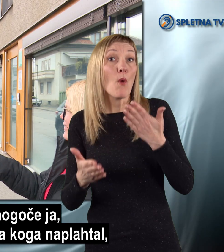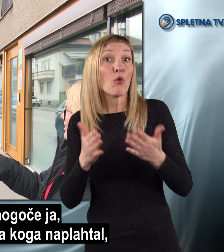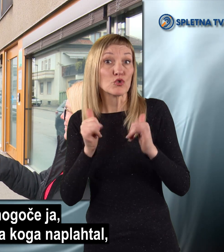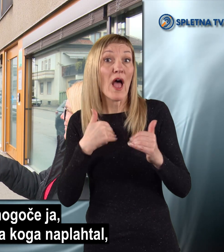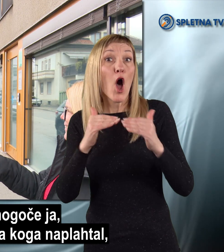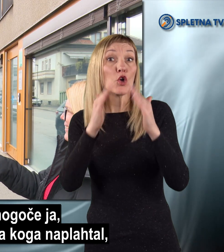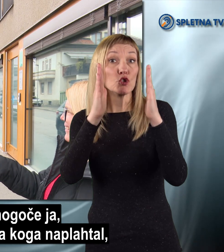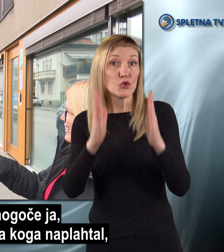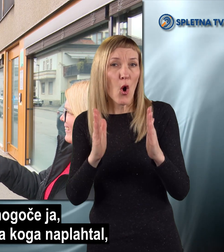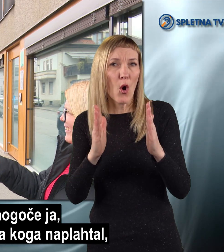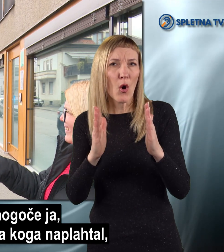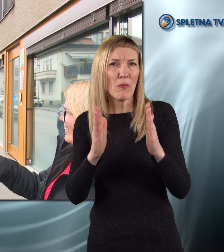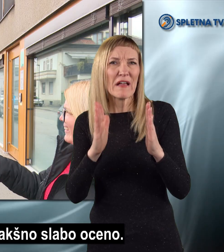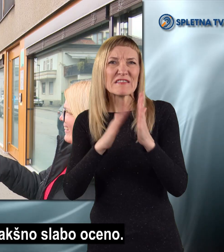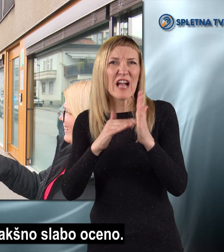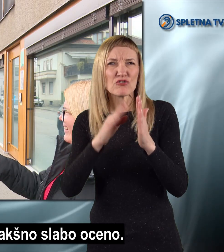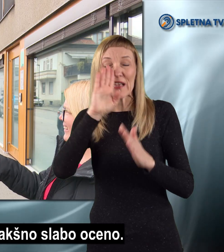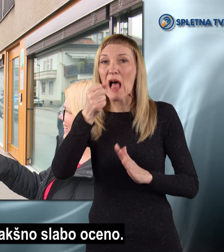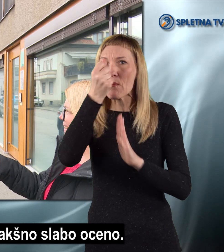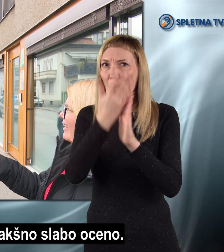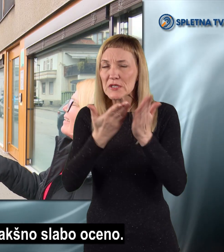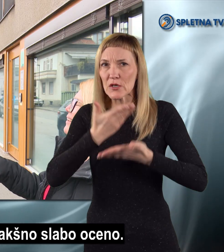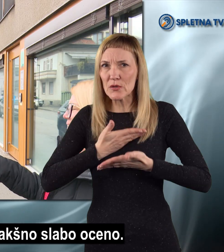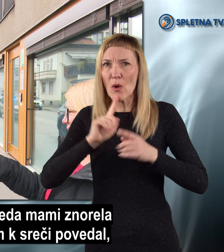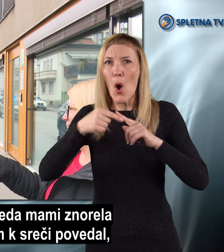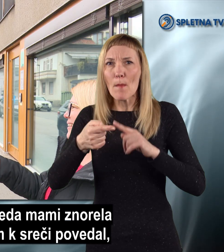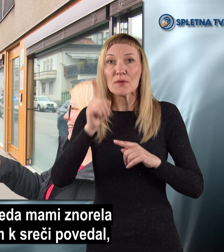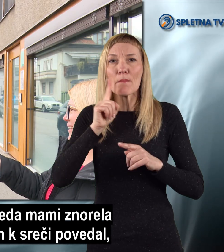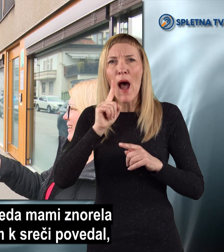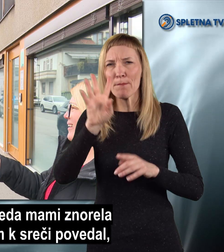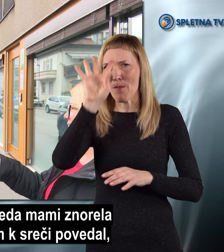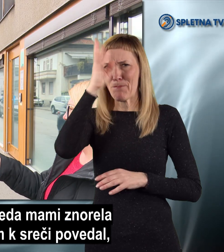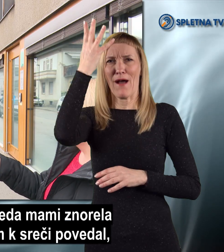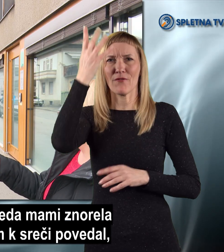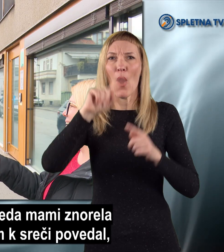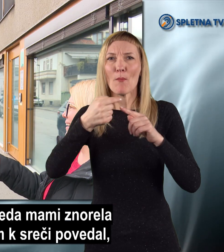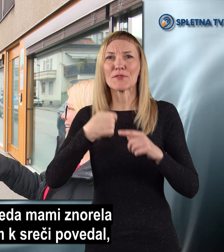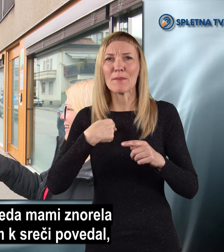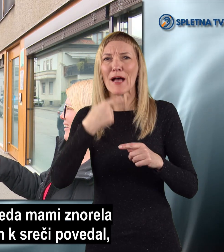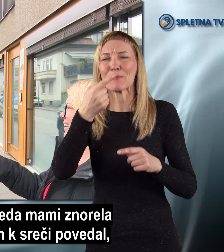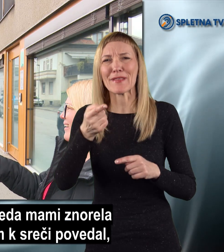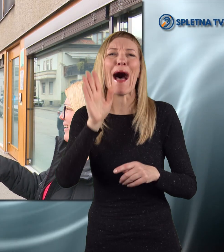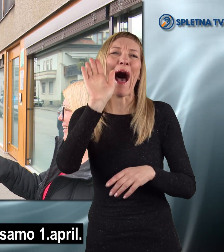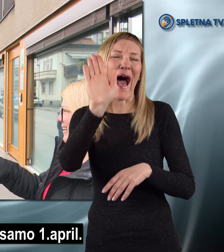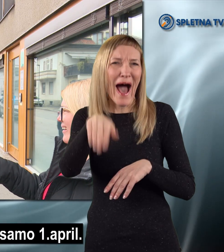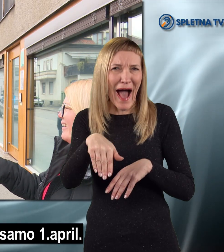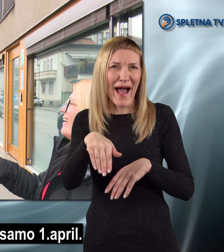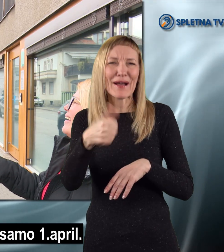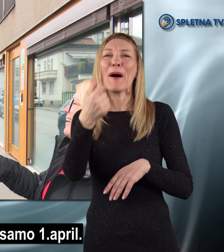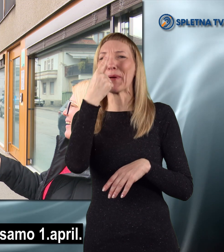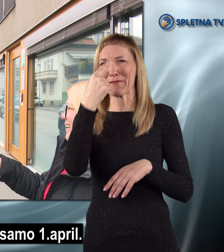Mogoče ja, da sem doma naplahtal, da sem dobil kakšno slabo oceno. In pa je valjda mami znorela, ampak potem sem sreč povedal, da je